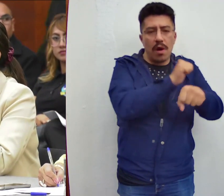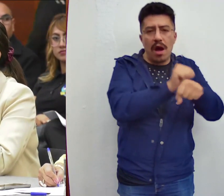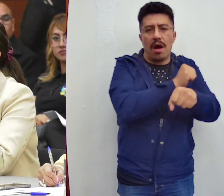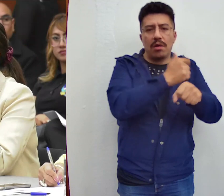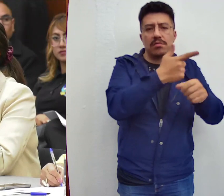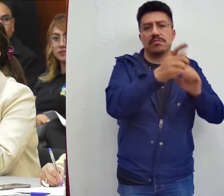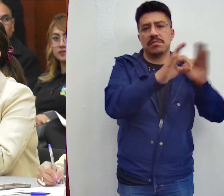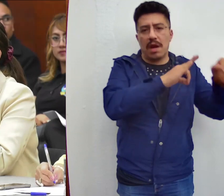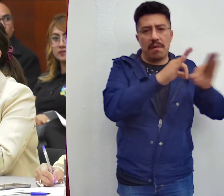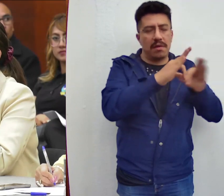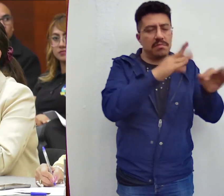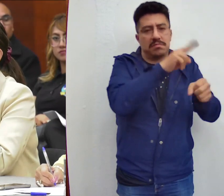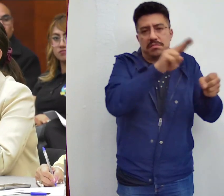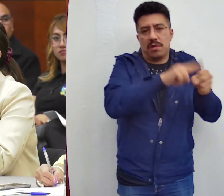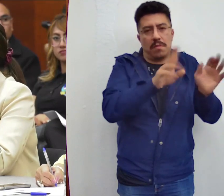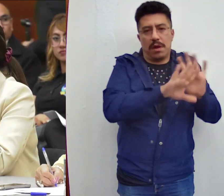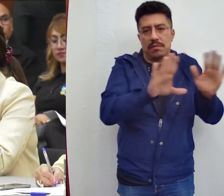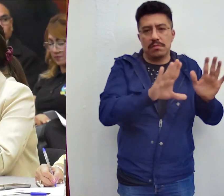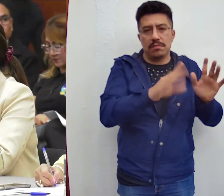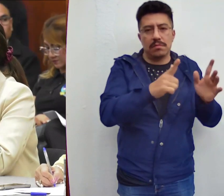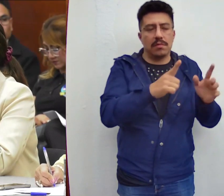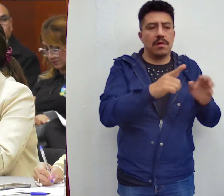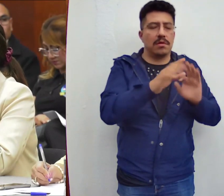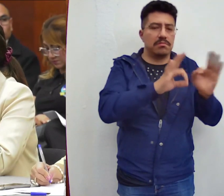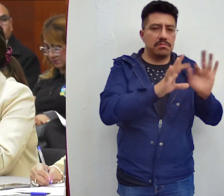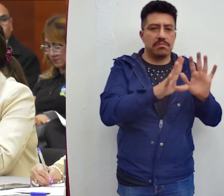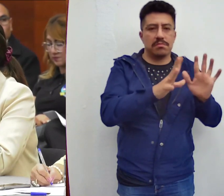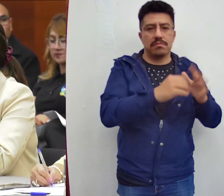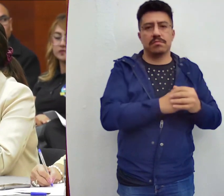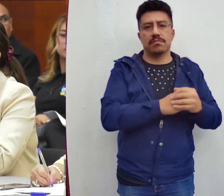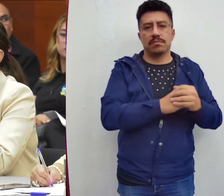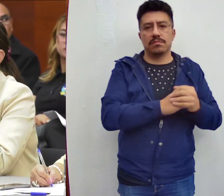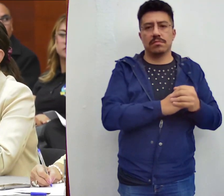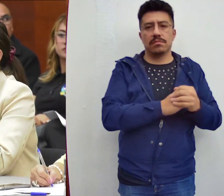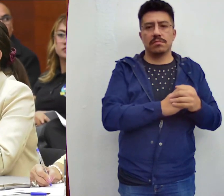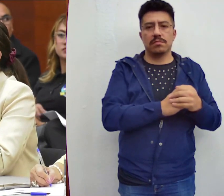que pues que labora y tiene una vida